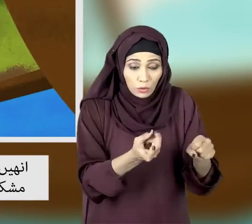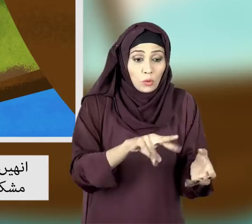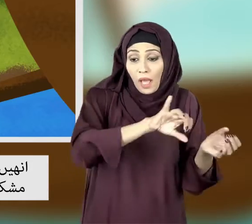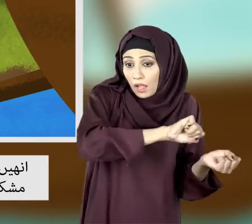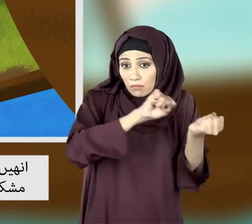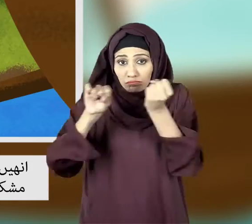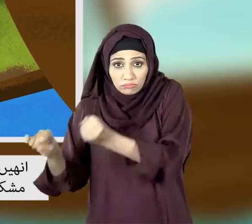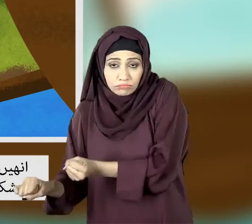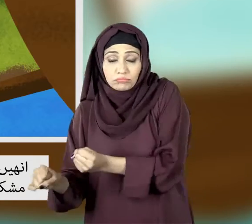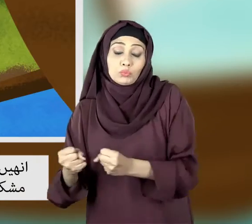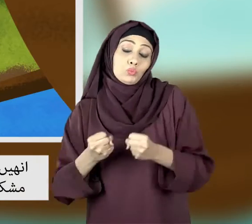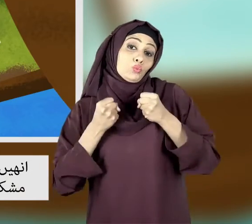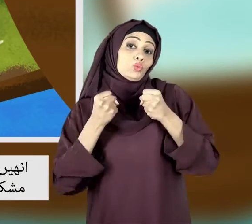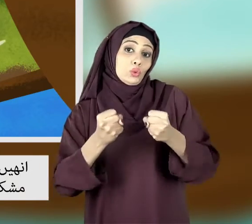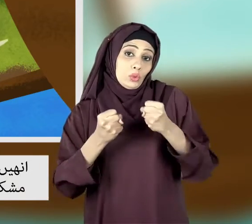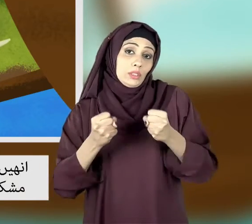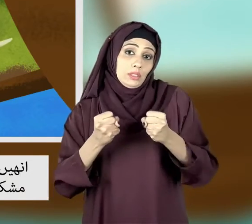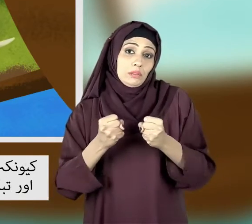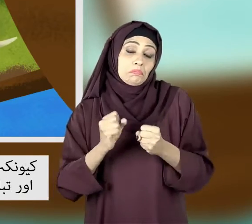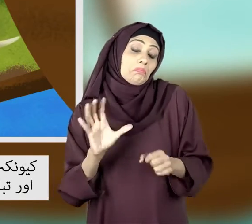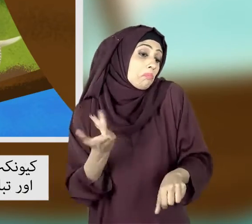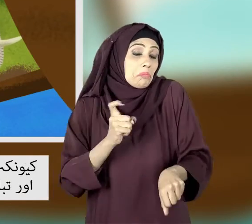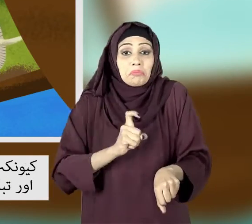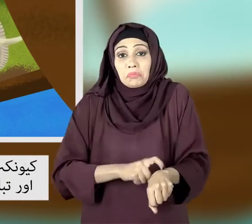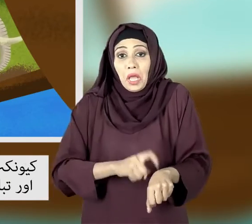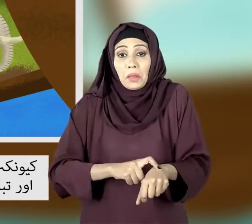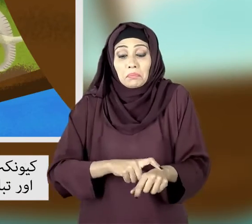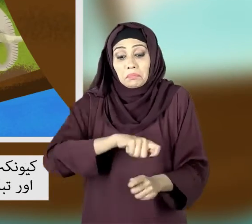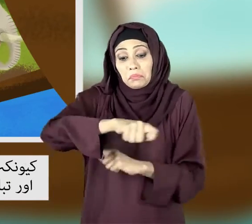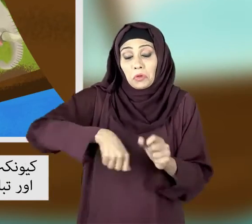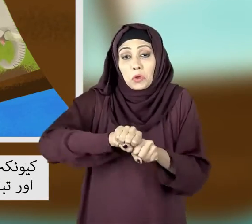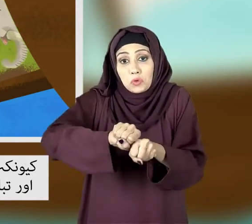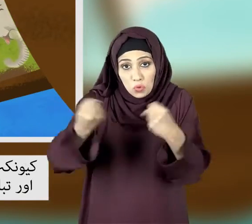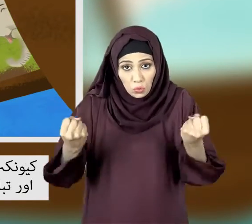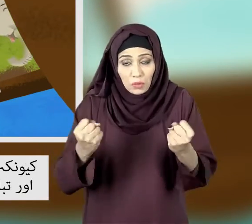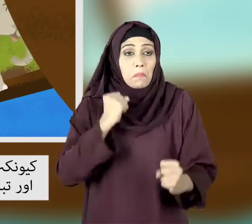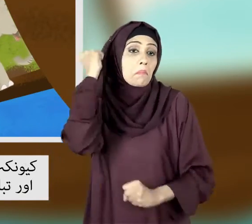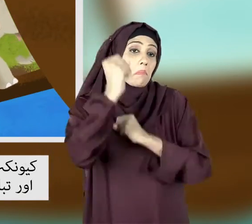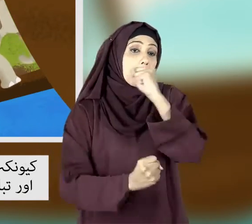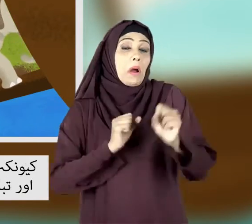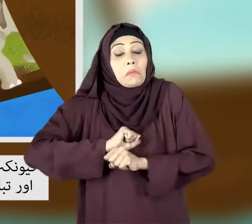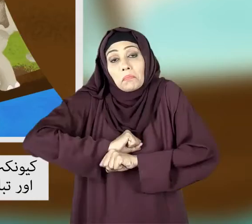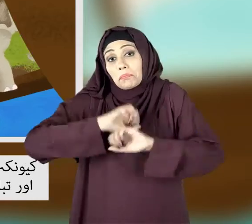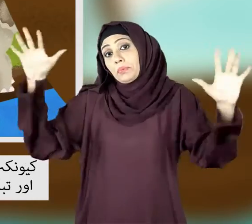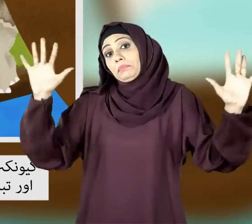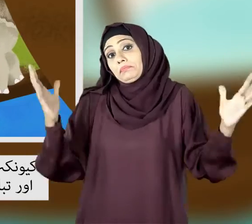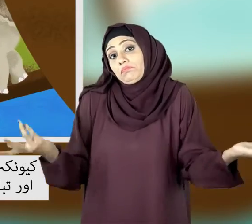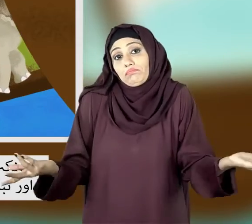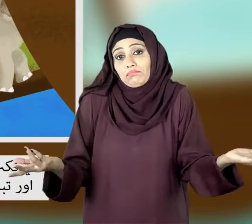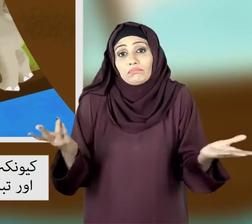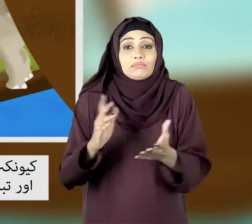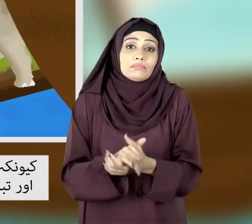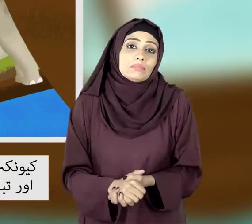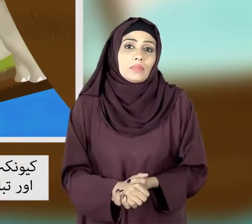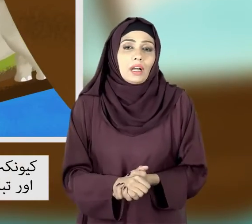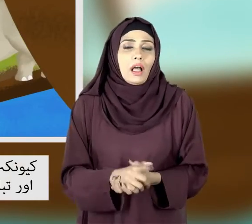اتارنا کافی مشکل کام تھا، کیونکہ یہ کسی بھی وقت رسی توڑا کر بھاگ سکتے اور تباہی مچا سکتے